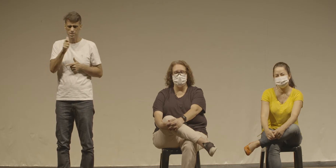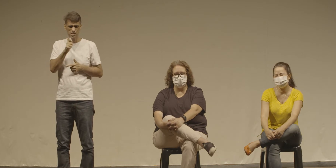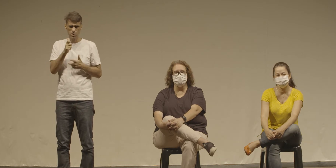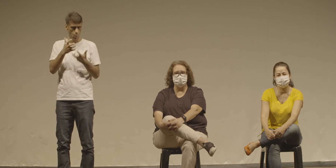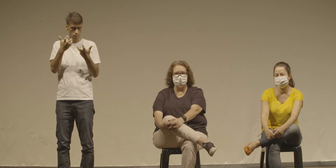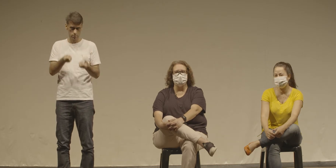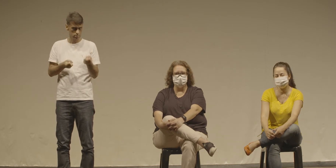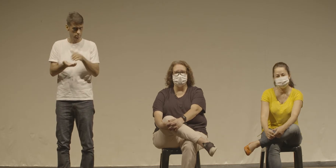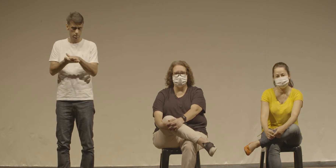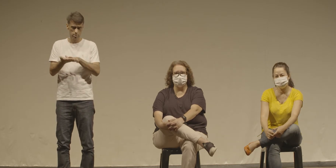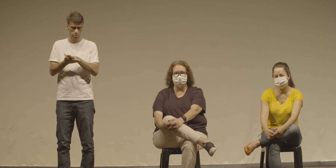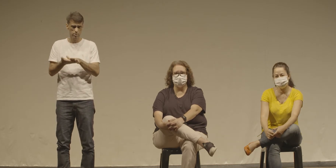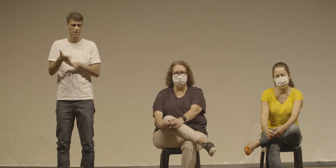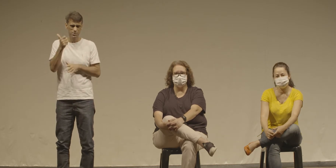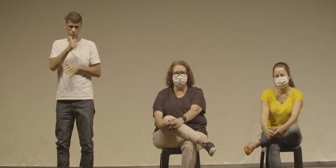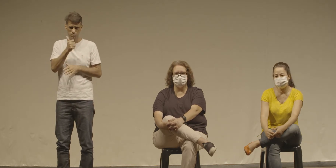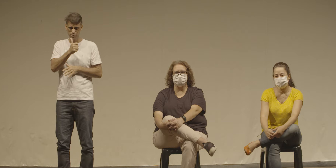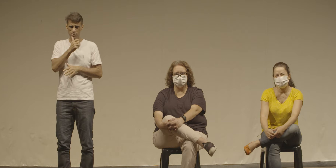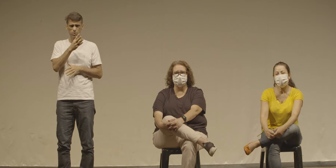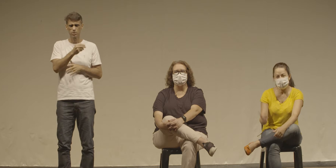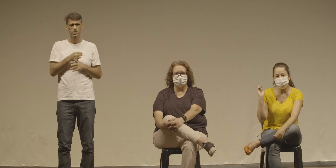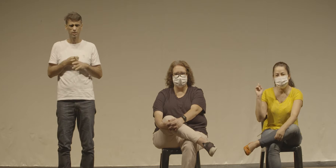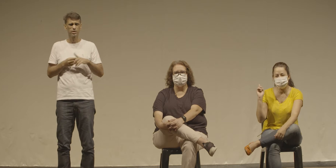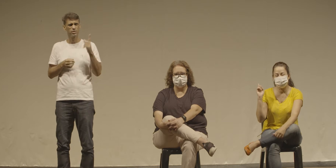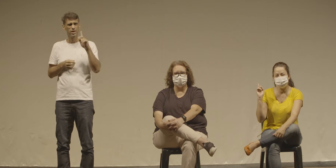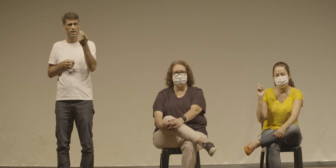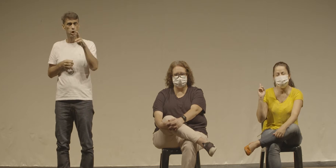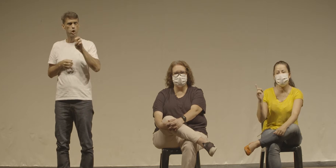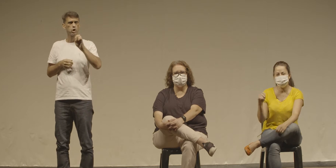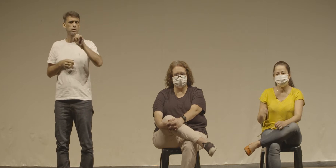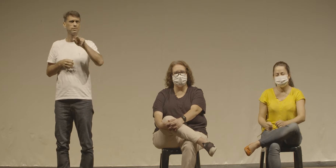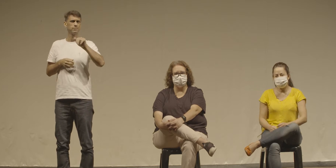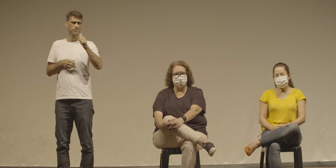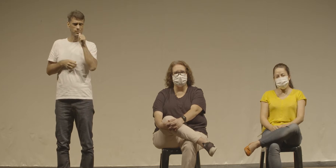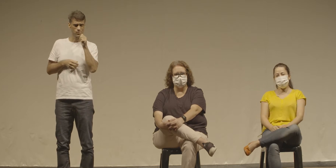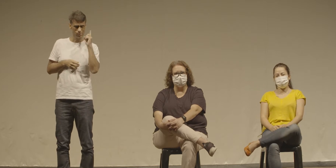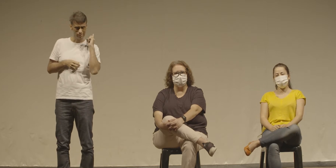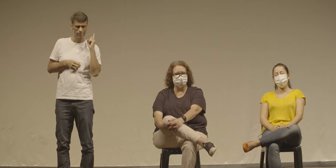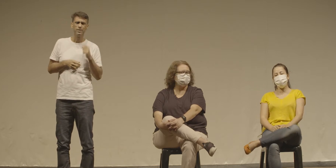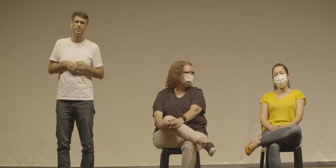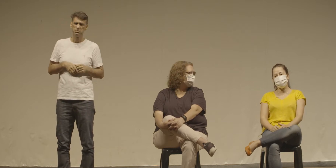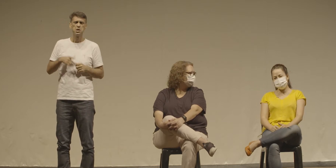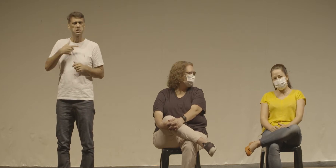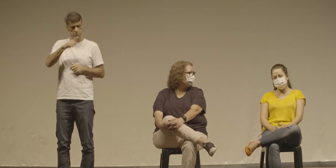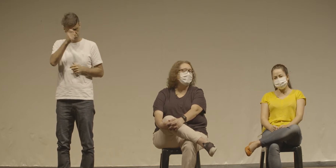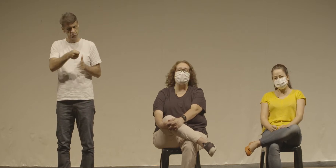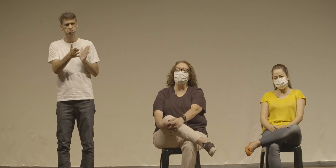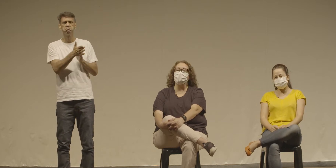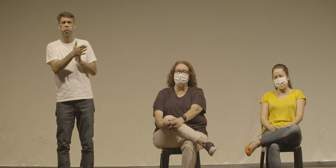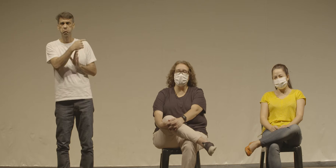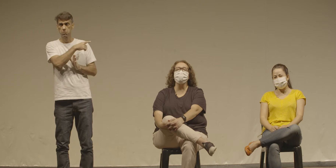aturam nada. Não. Essas mulheres são heroínas. Não, elas são. São. São. Eu tiro meu chapéu, bato